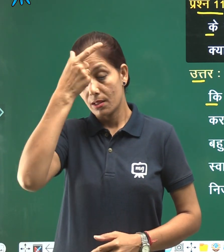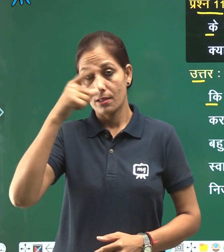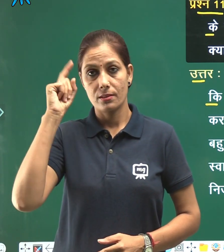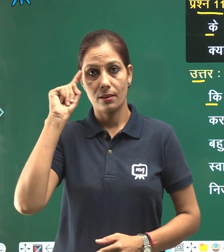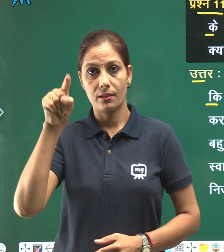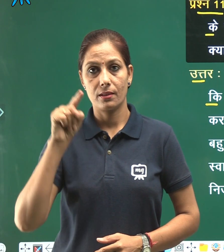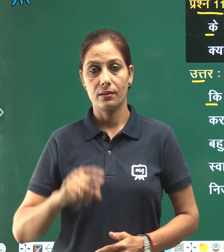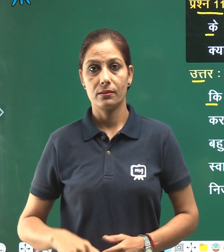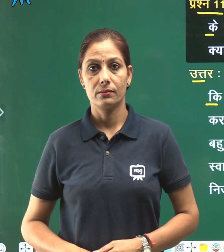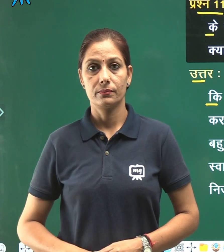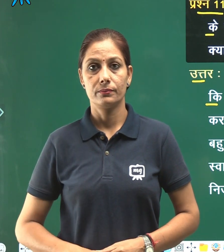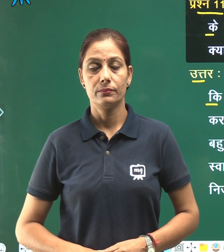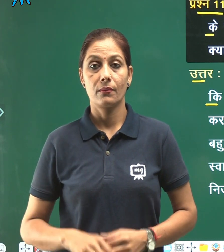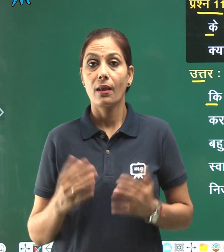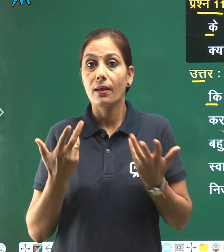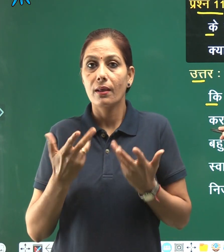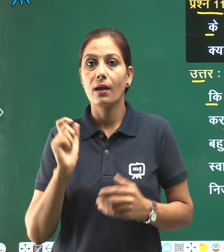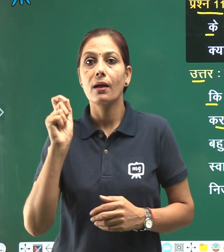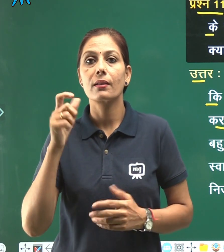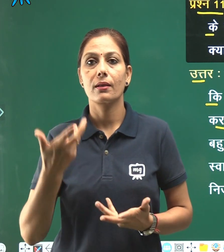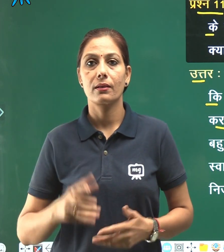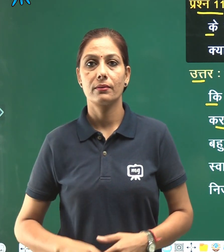लिए क्या करते हैं।